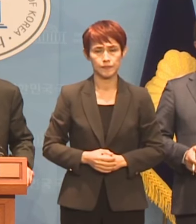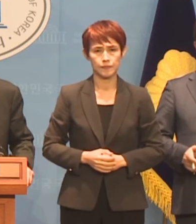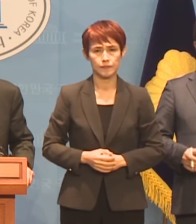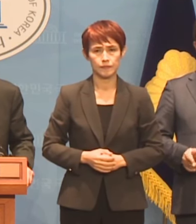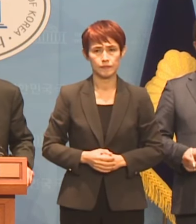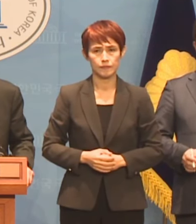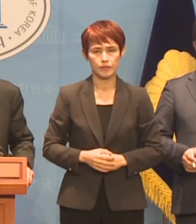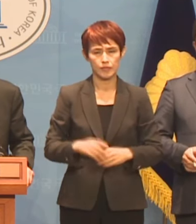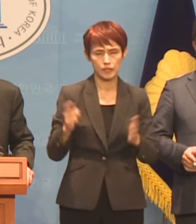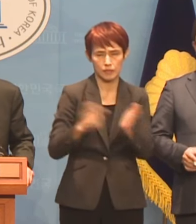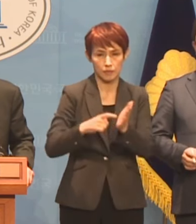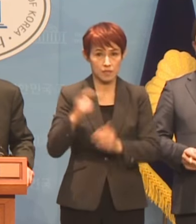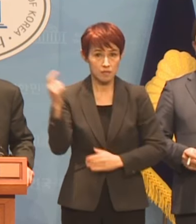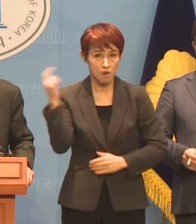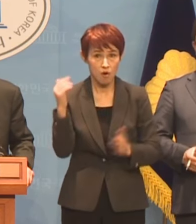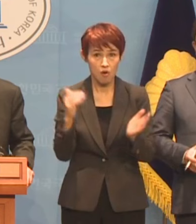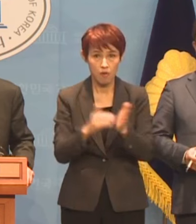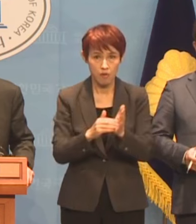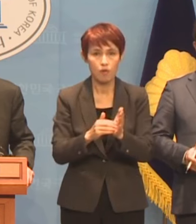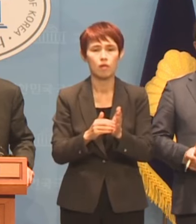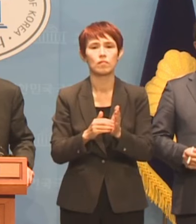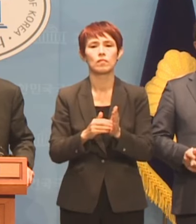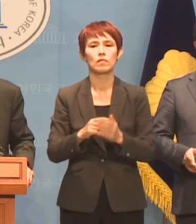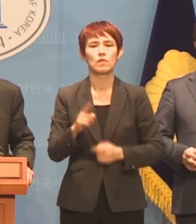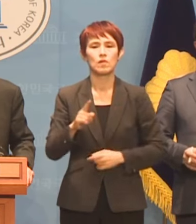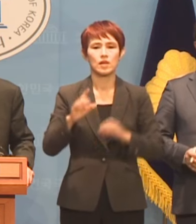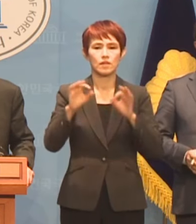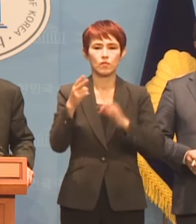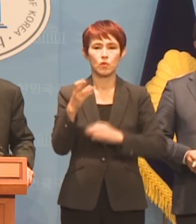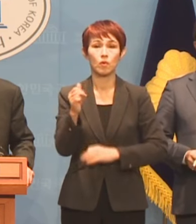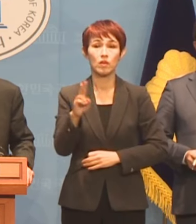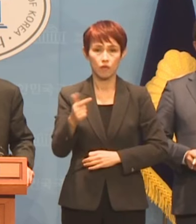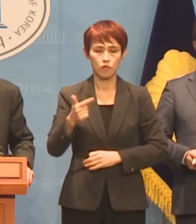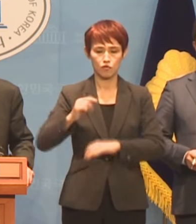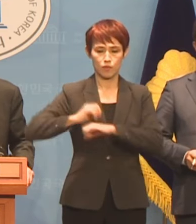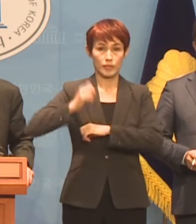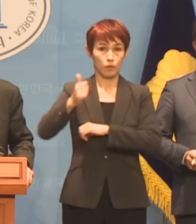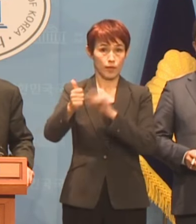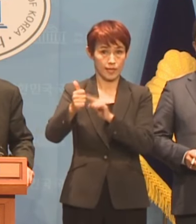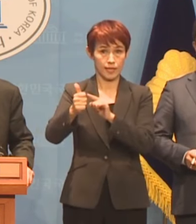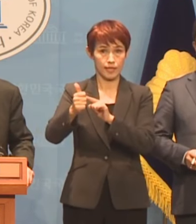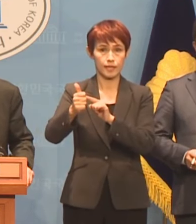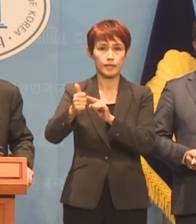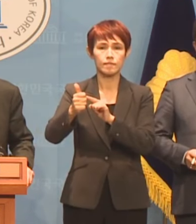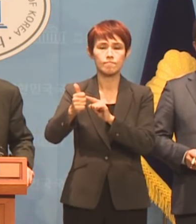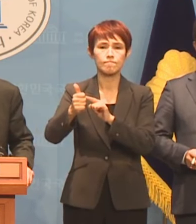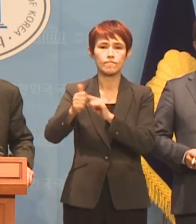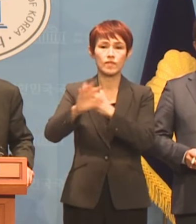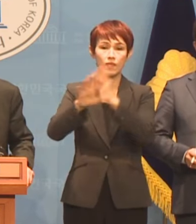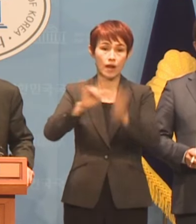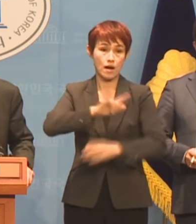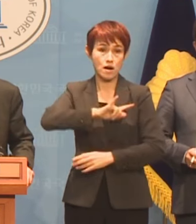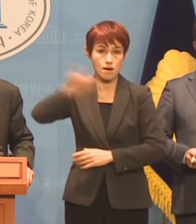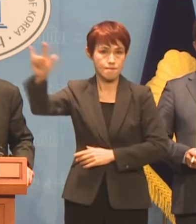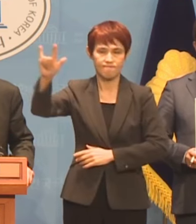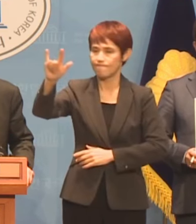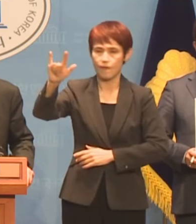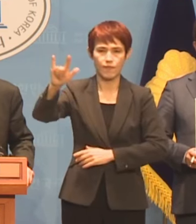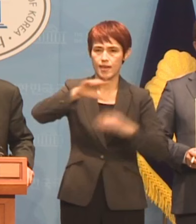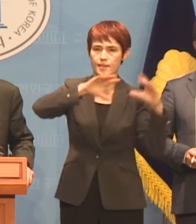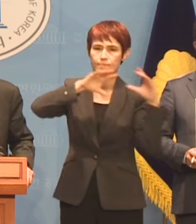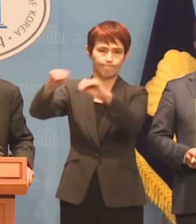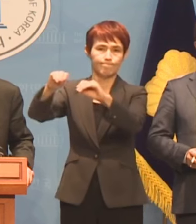첩보가 있다고 지금 보도가 되고 있는 바 김용현 전 국방부 장관에 대해서는 즉시